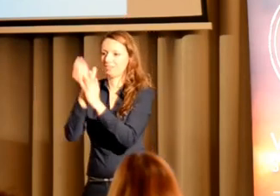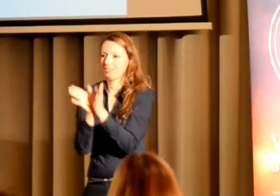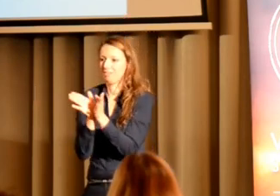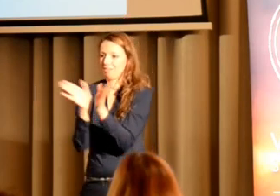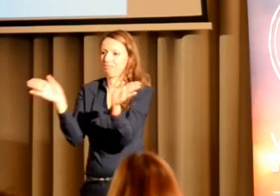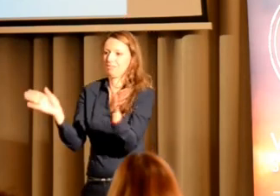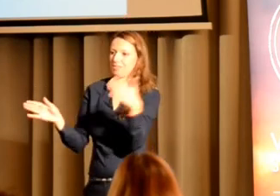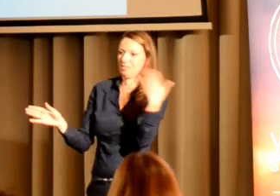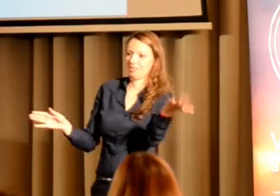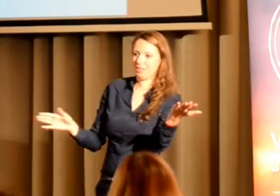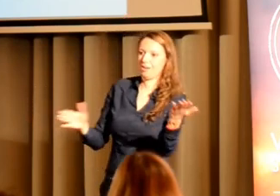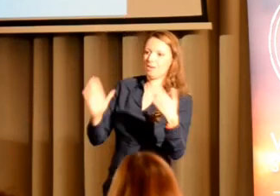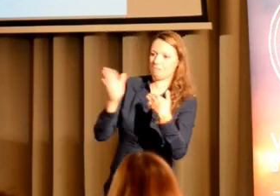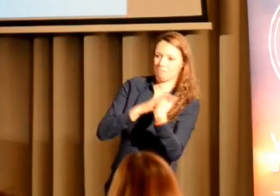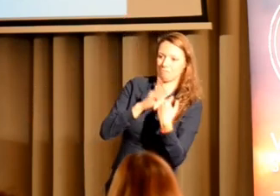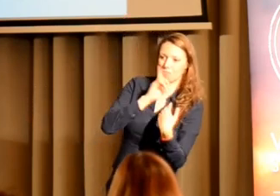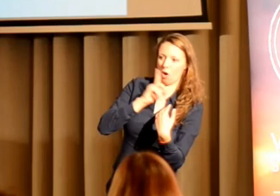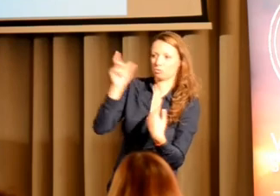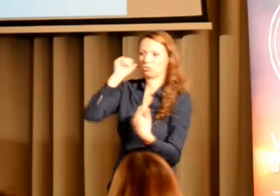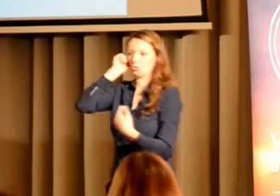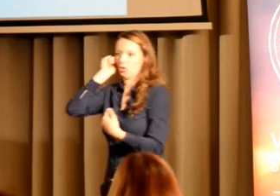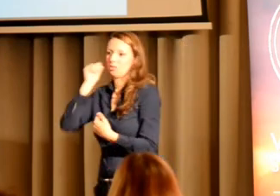tutaj. Na takim wyniesieniu.